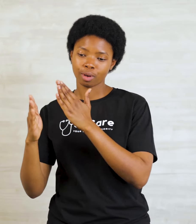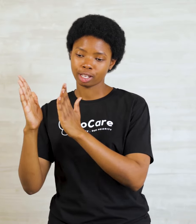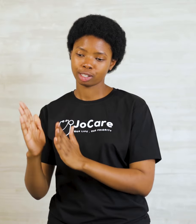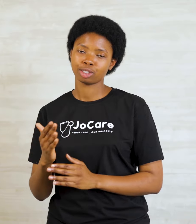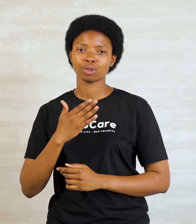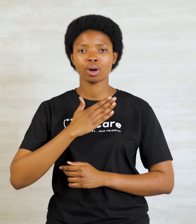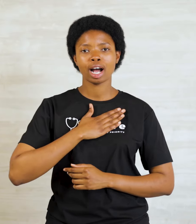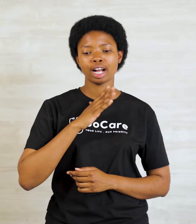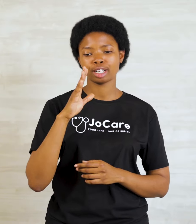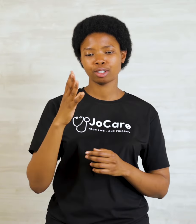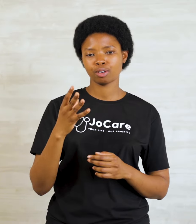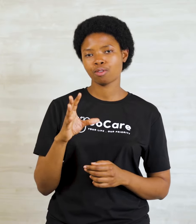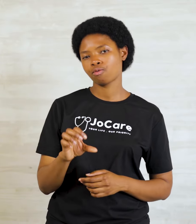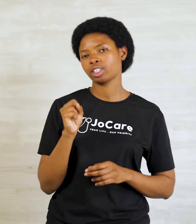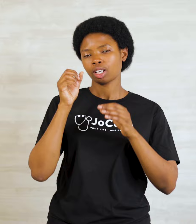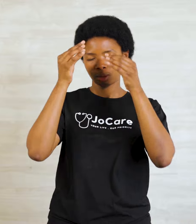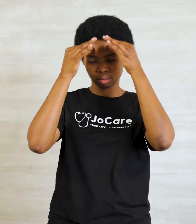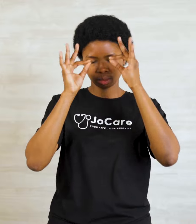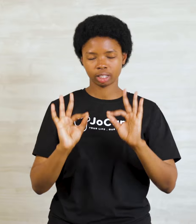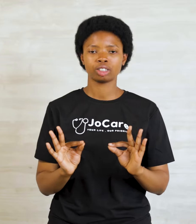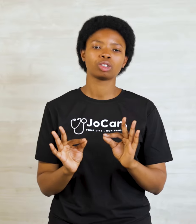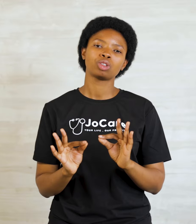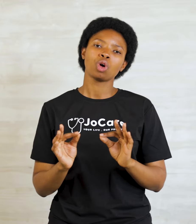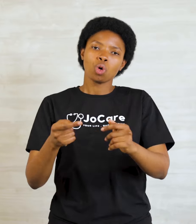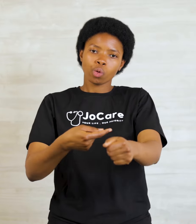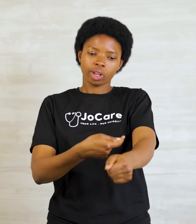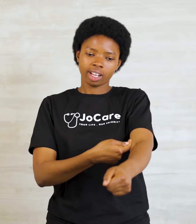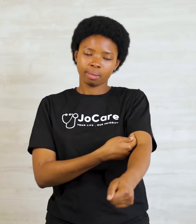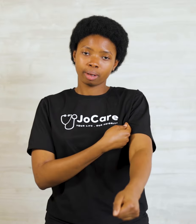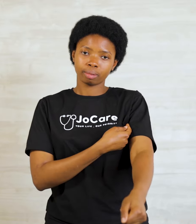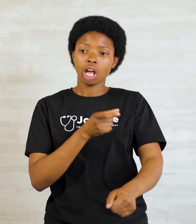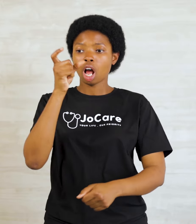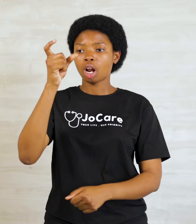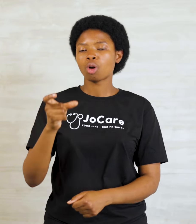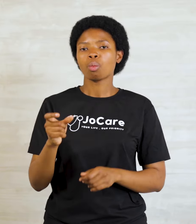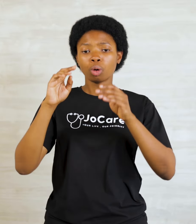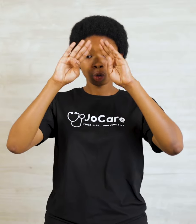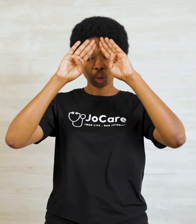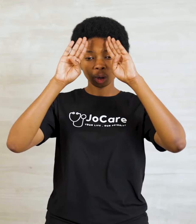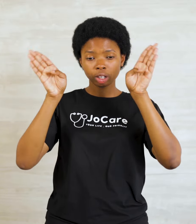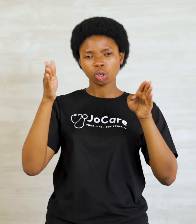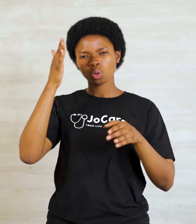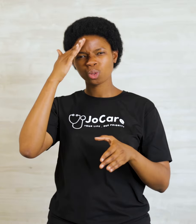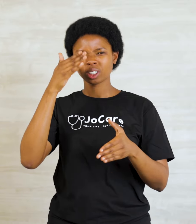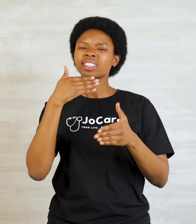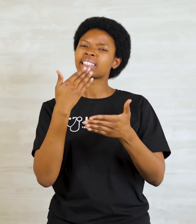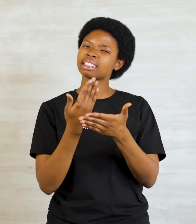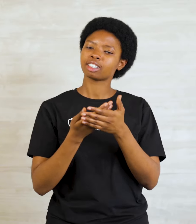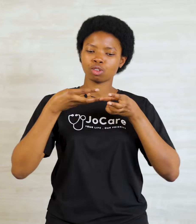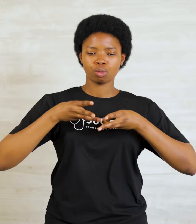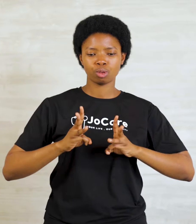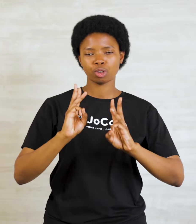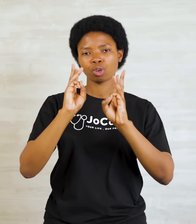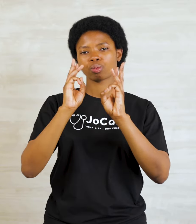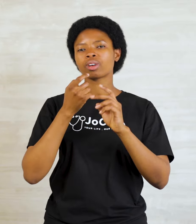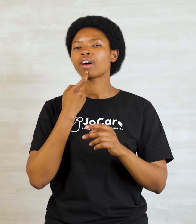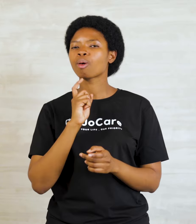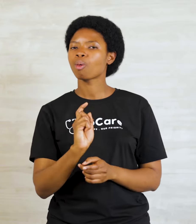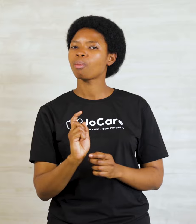wanjye ufata umwanzuro wo gushyiramo agapira ni wa muntu usobanukiwe uzi neza uburyo agomba kwirinda